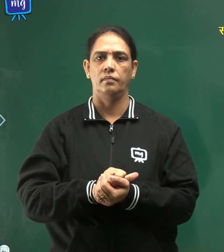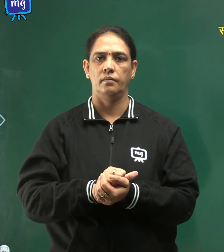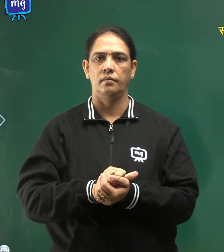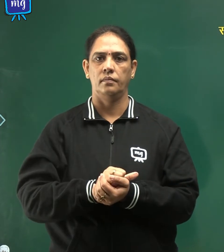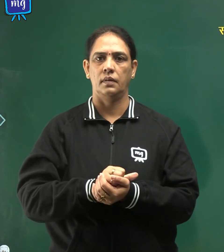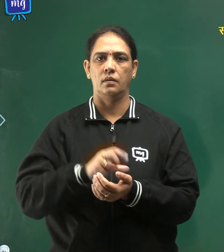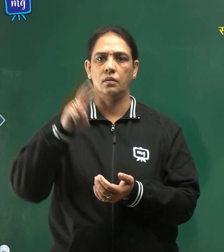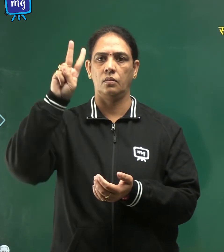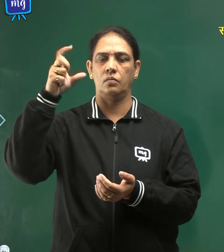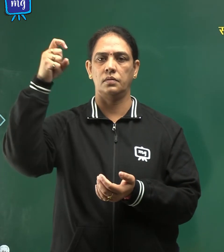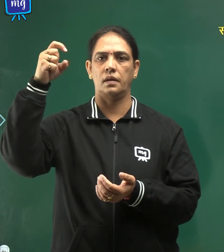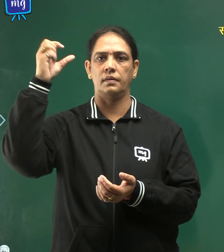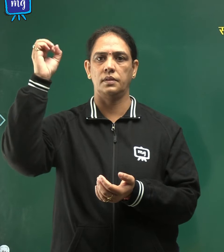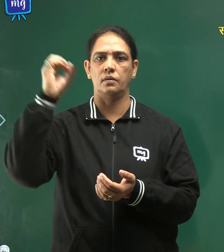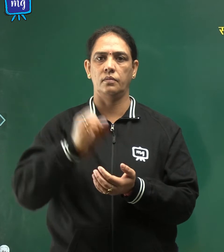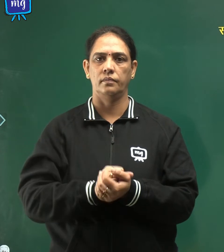270